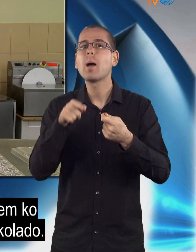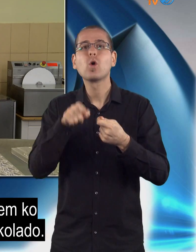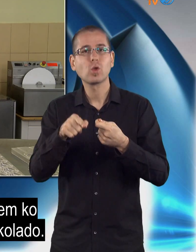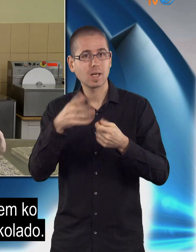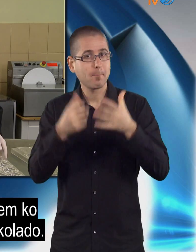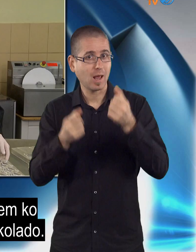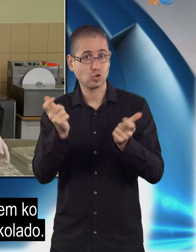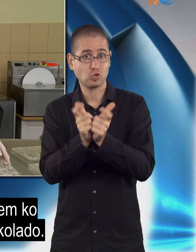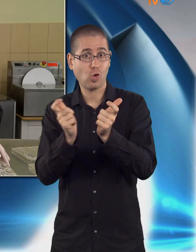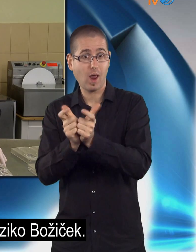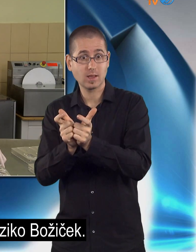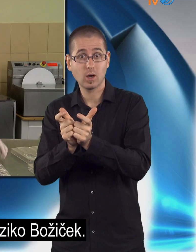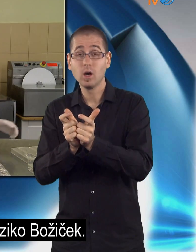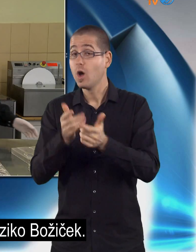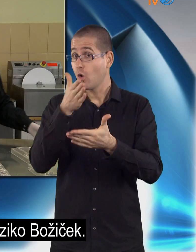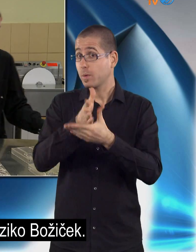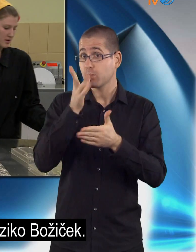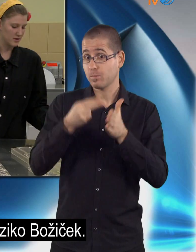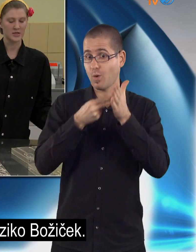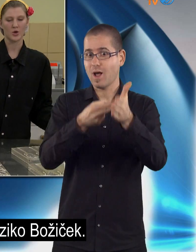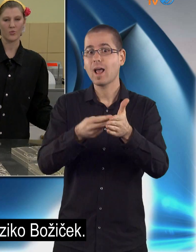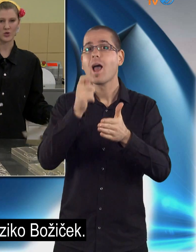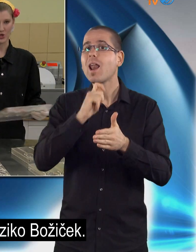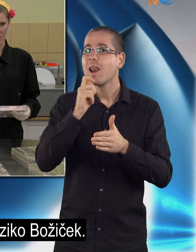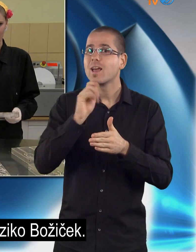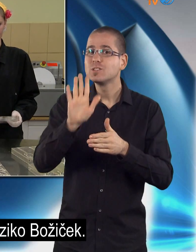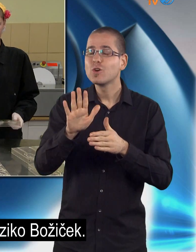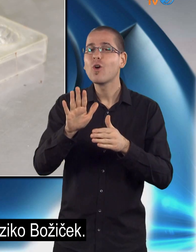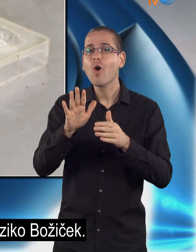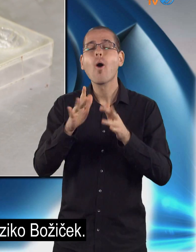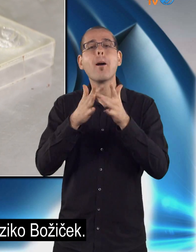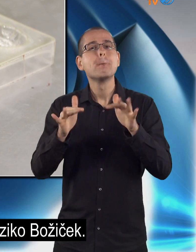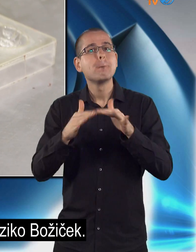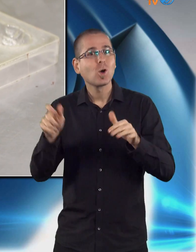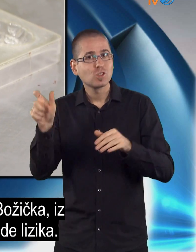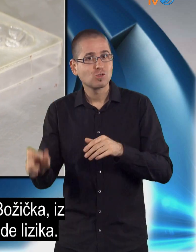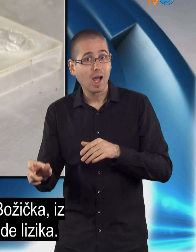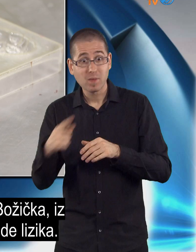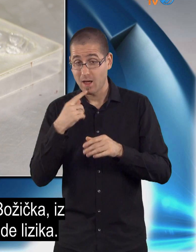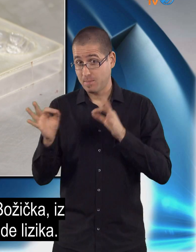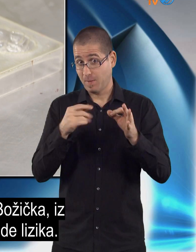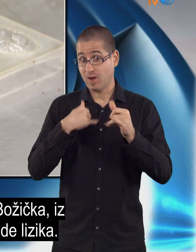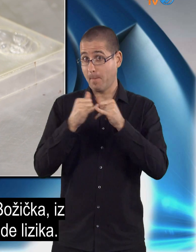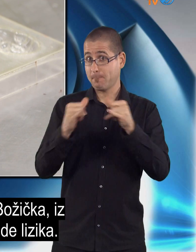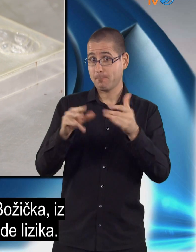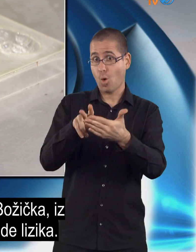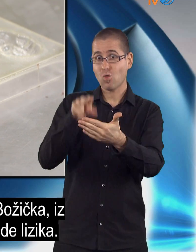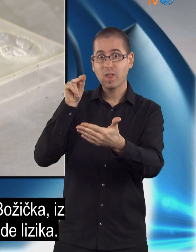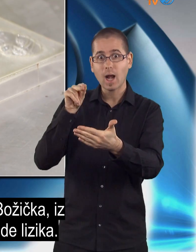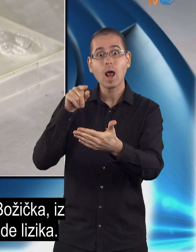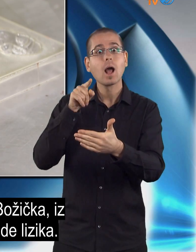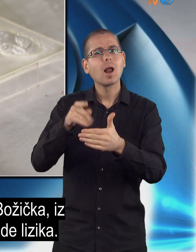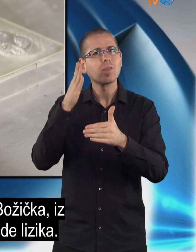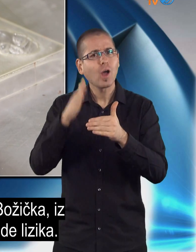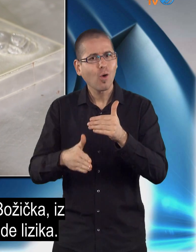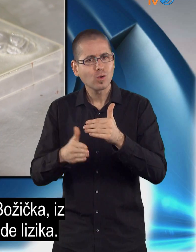čokolado. Vmes pa bomo pokazali liziko božička. Pripravila sem model božička, kjer